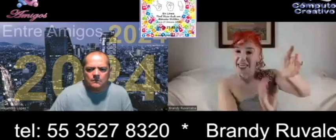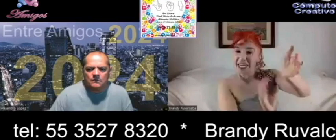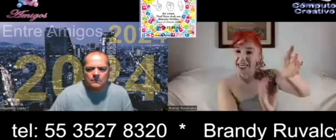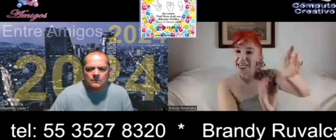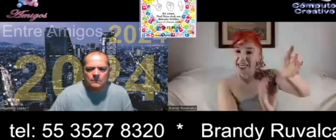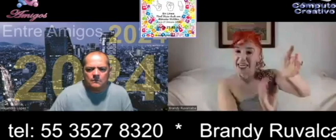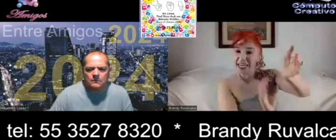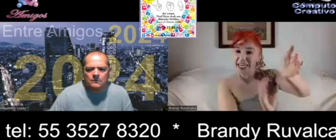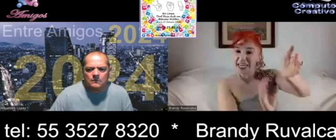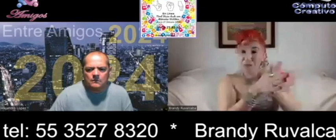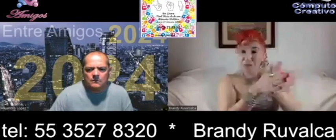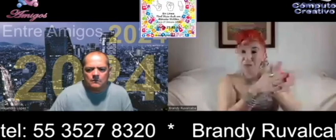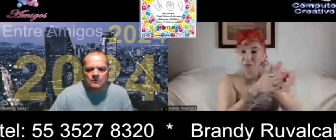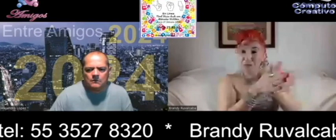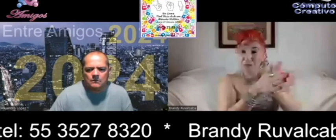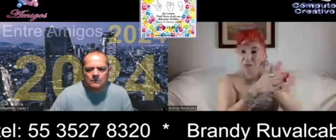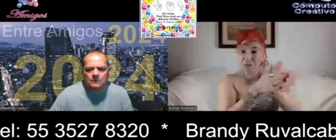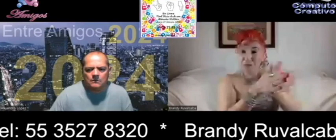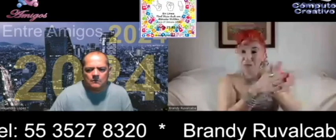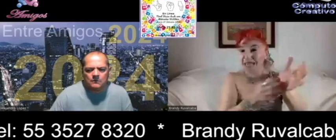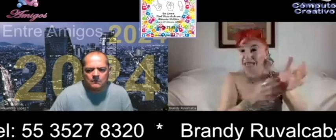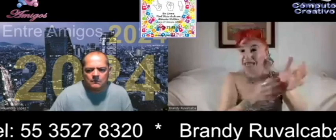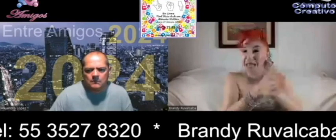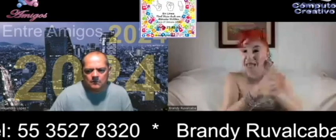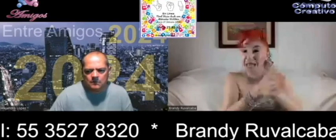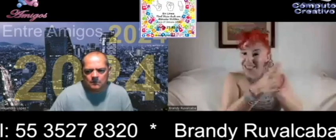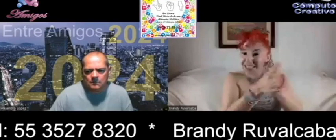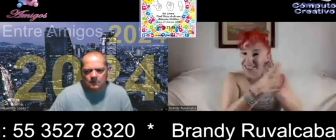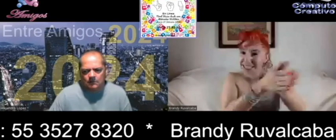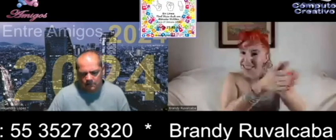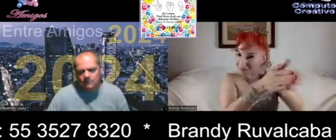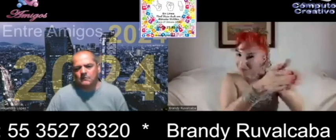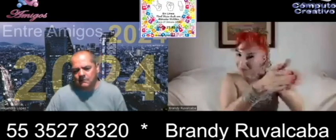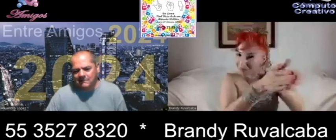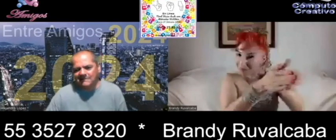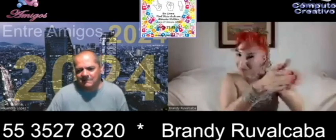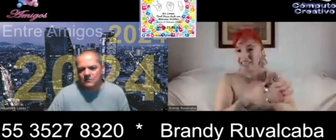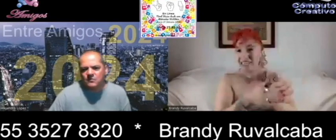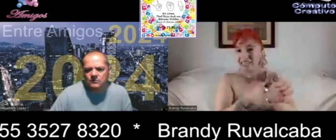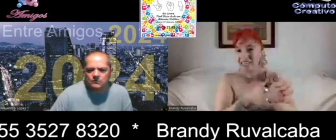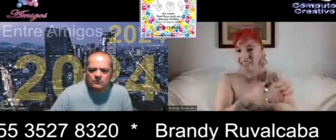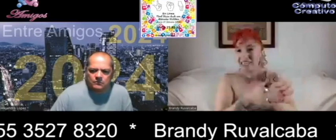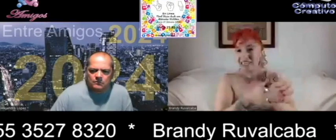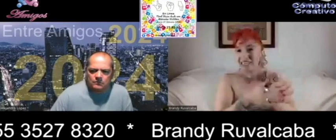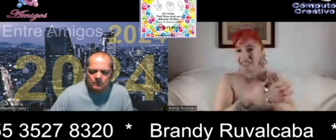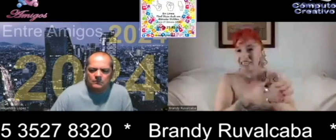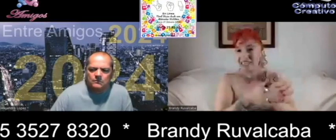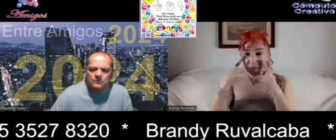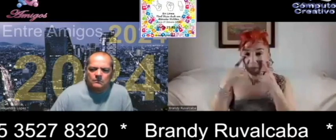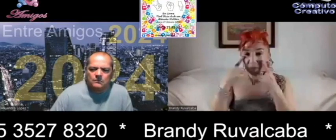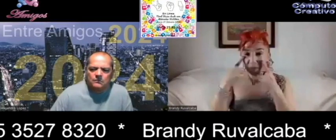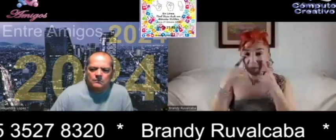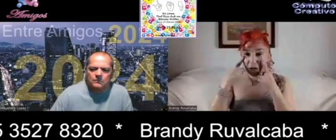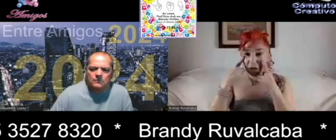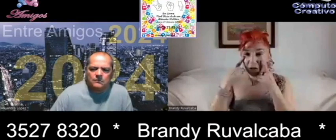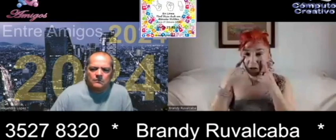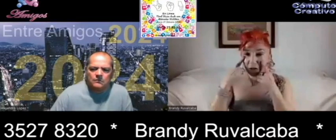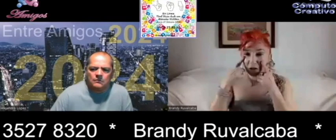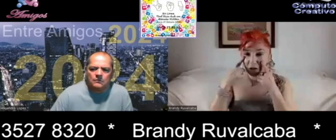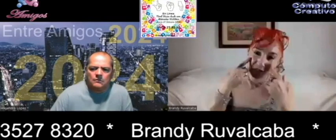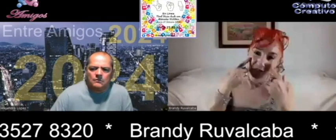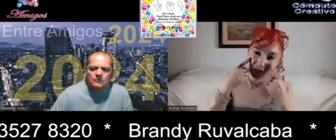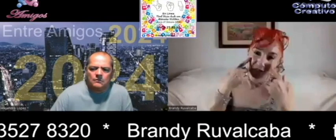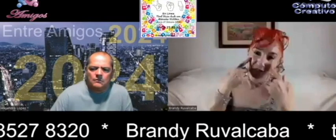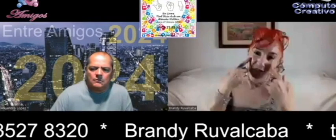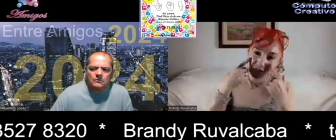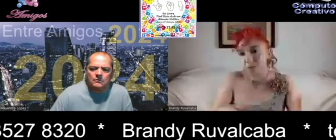haces aquí, se va moviendo acá y produce el chocolate y se derrita, ¿no? Y te ujú. tomas tu chocolatito. Entonces, claro, los sordos